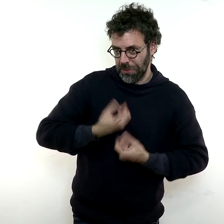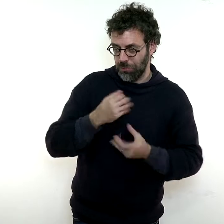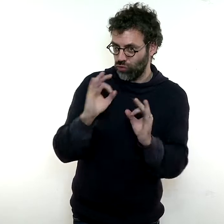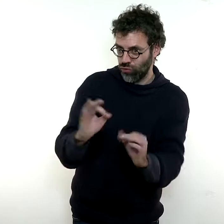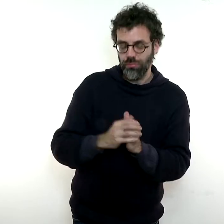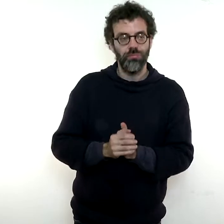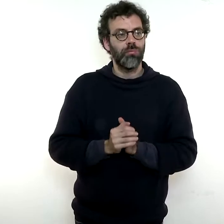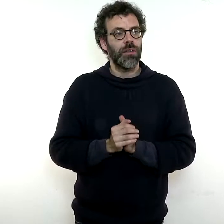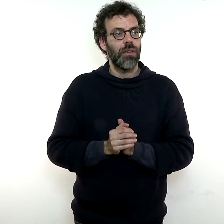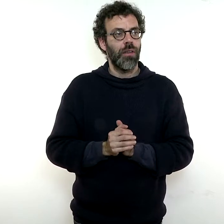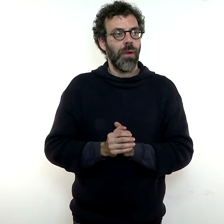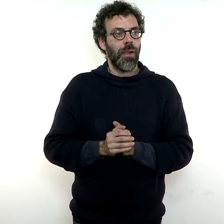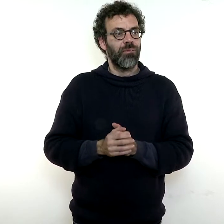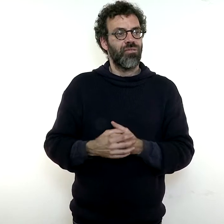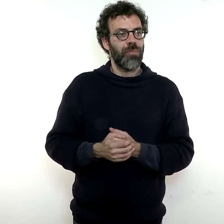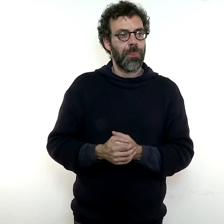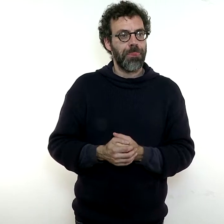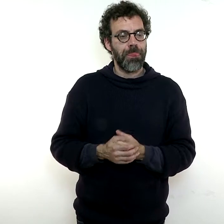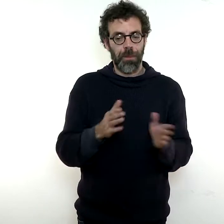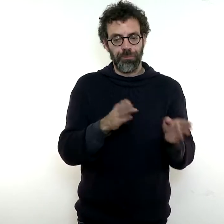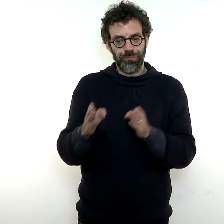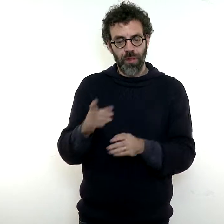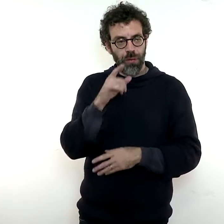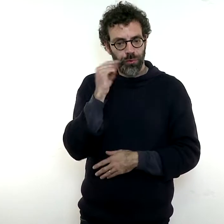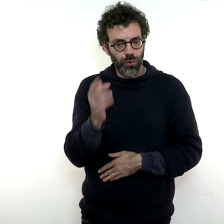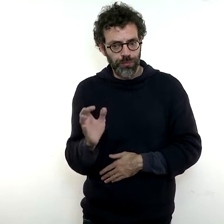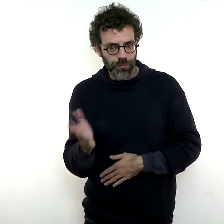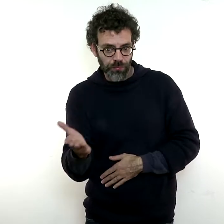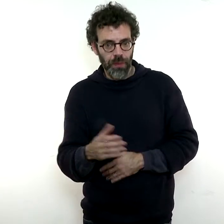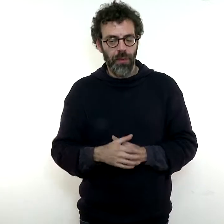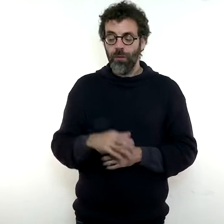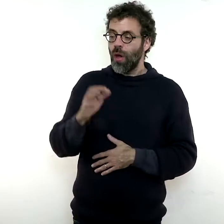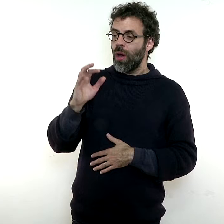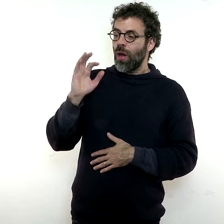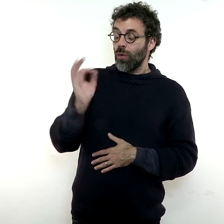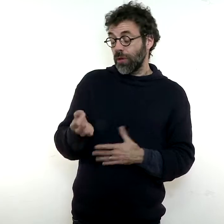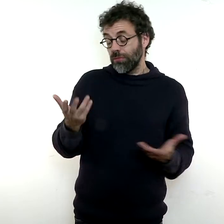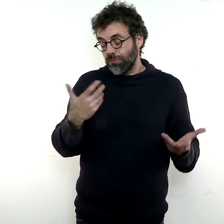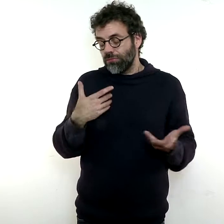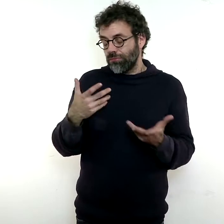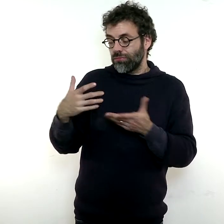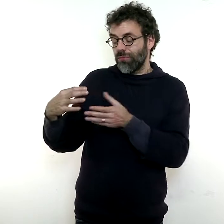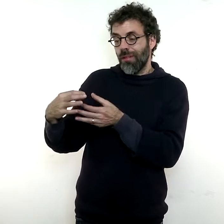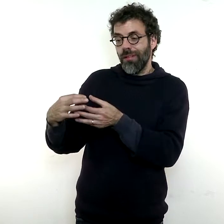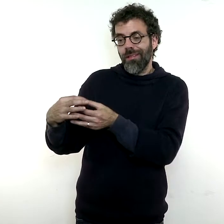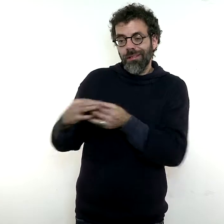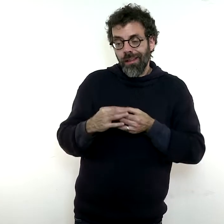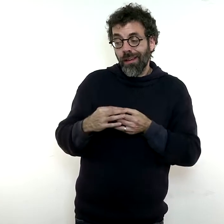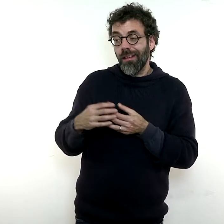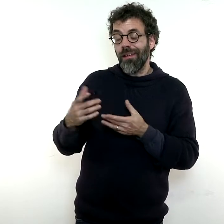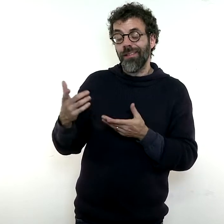Oui, je voulais effectivement reprendre peut-être les propos de Maud et de Gérard pour dire que la démocratie de proximité, nous la pratiquons